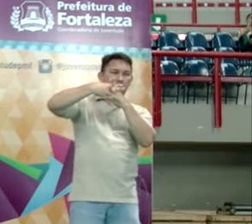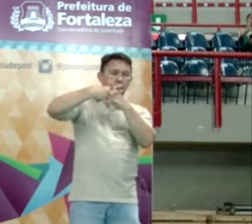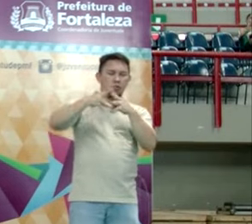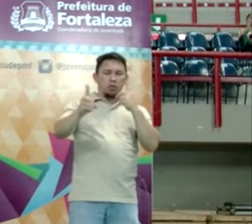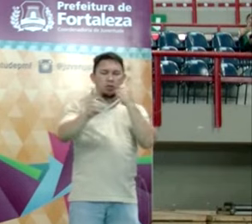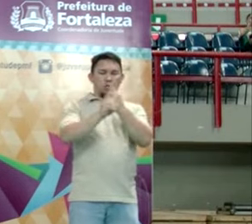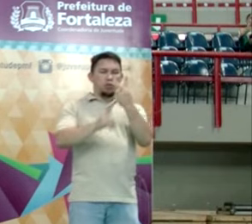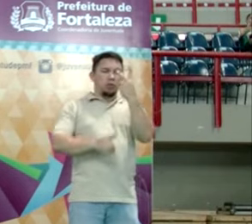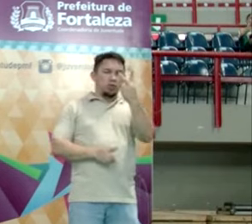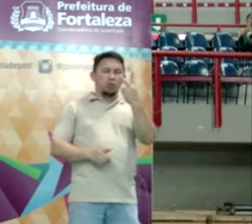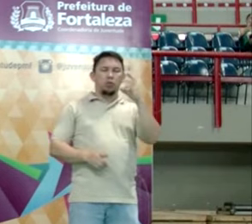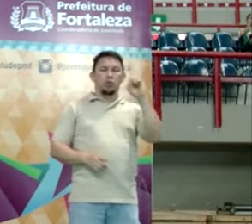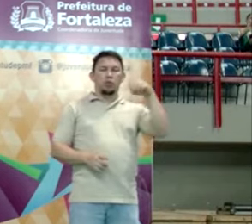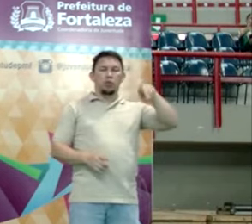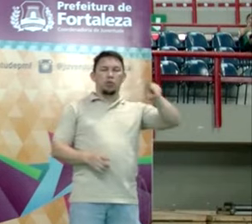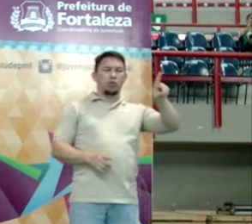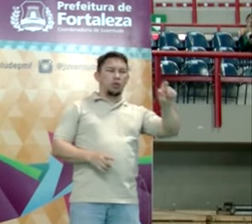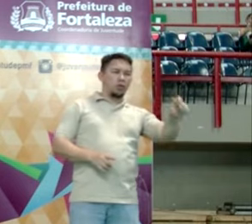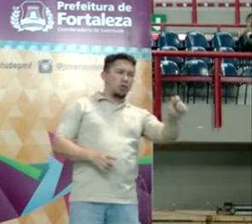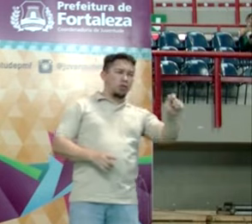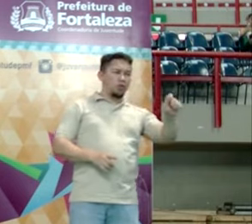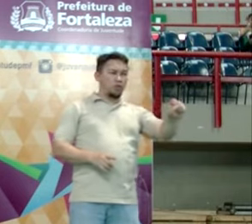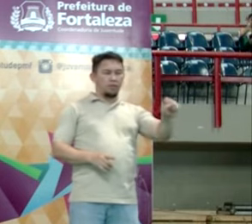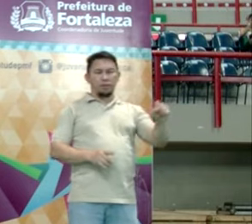Encontro de duas ondas.